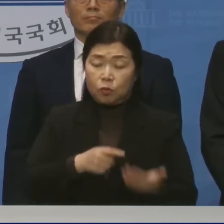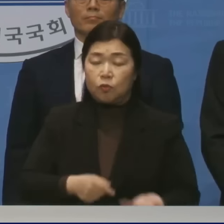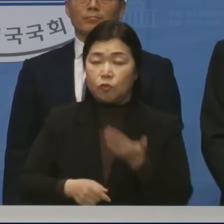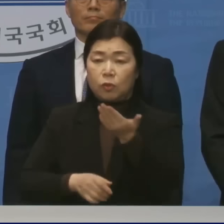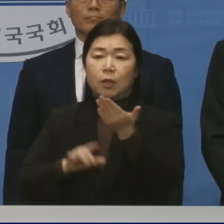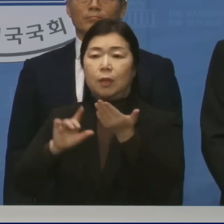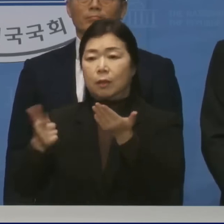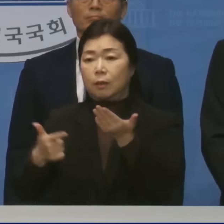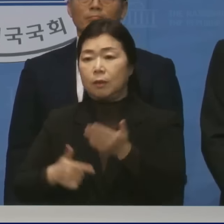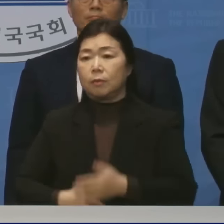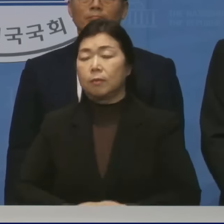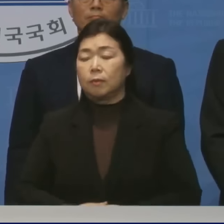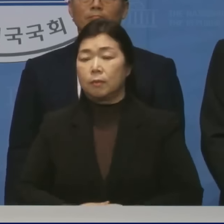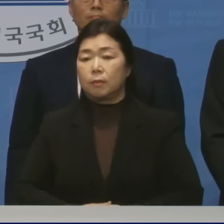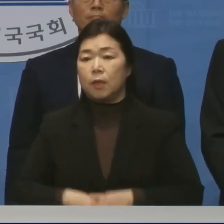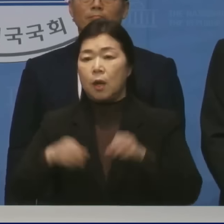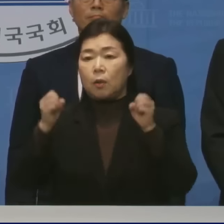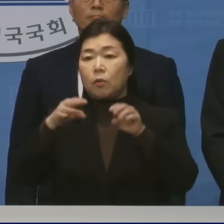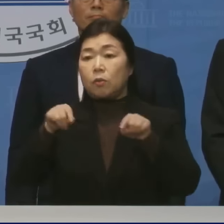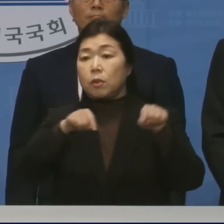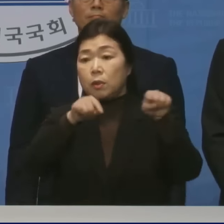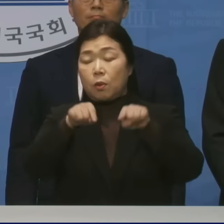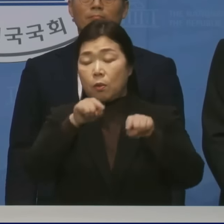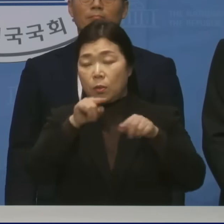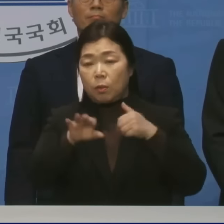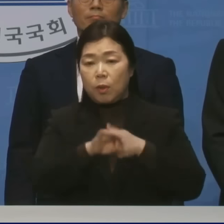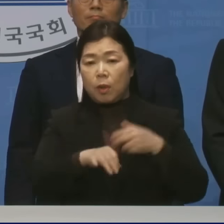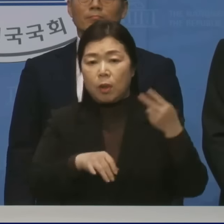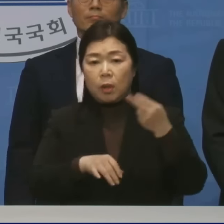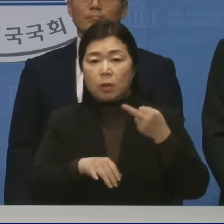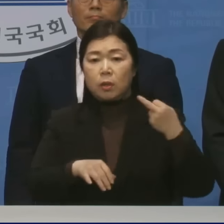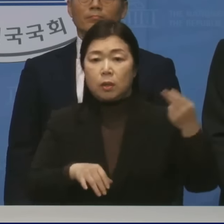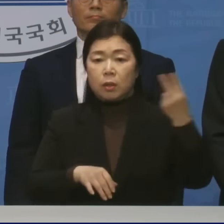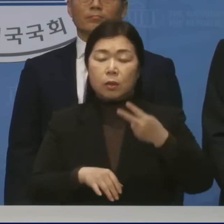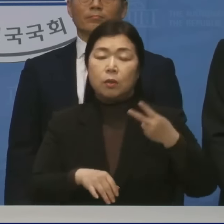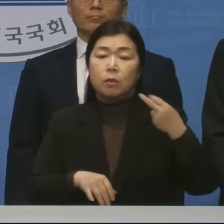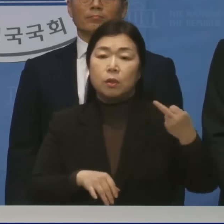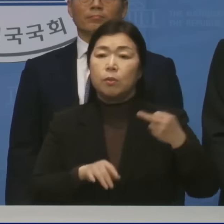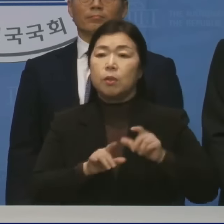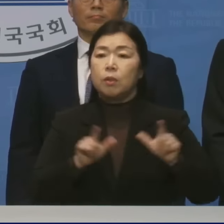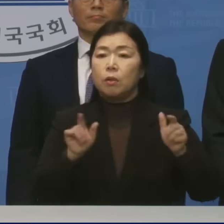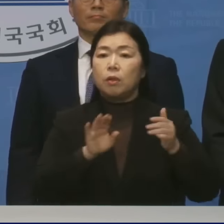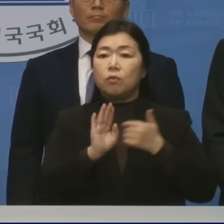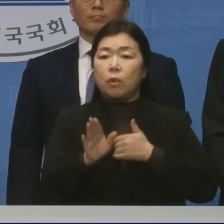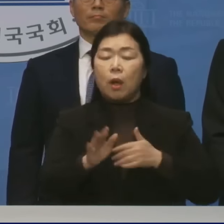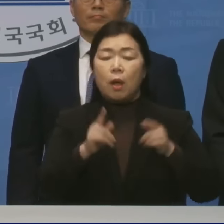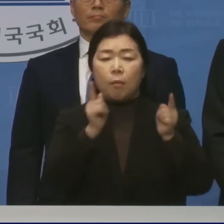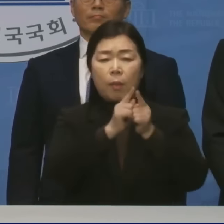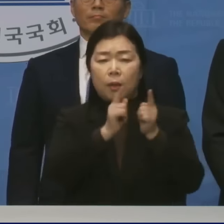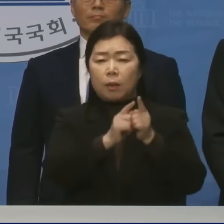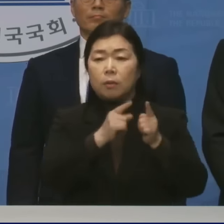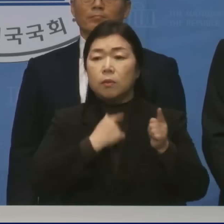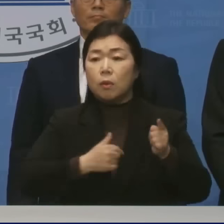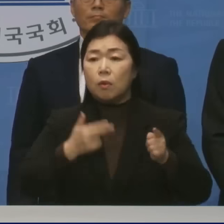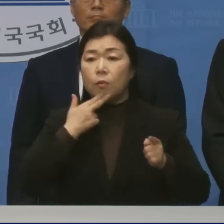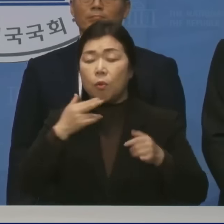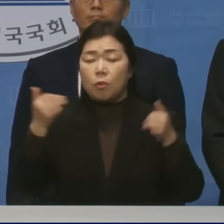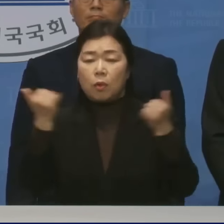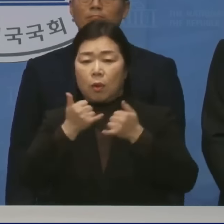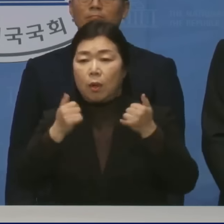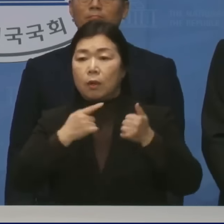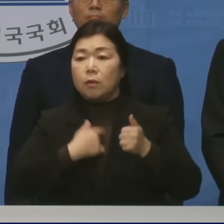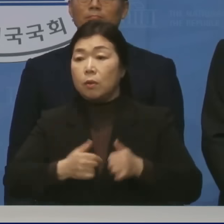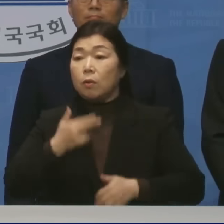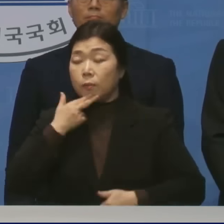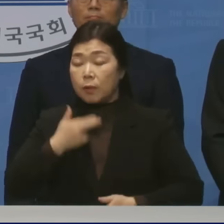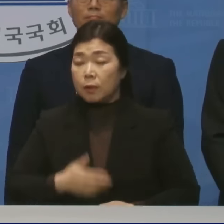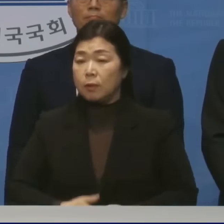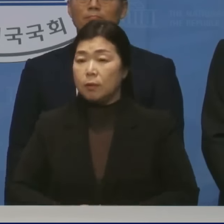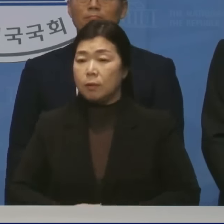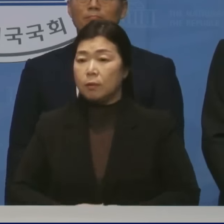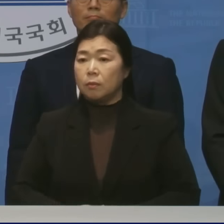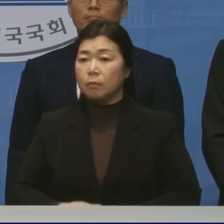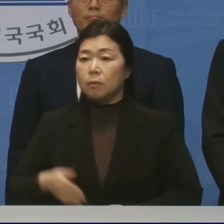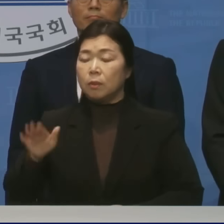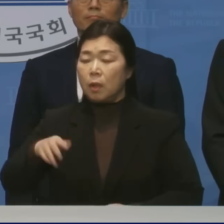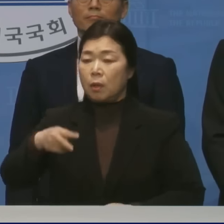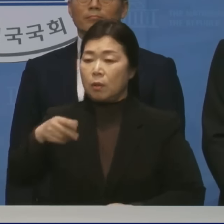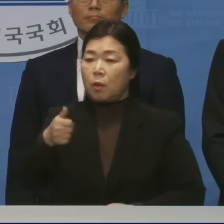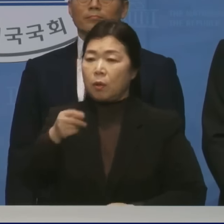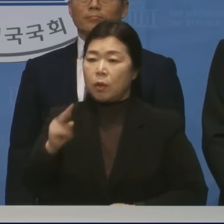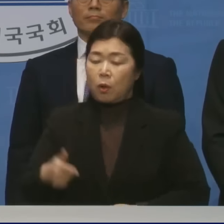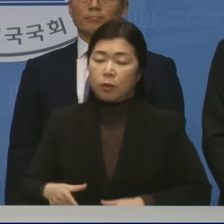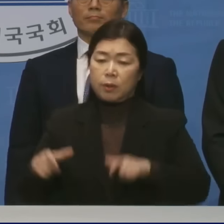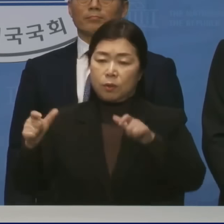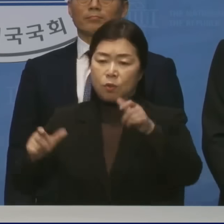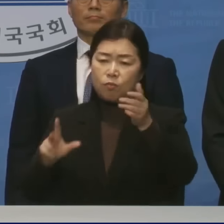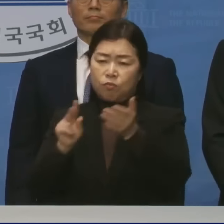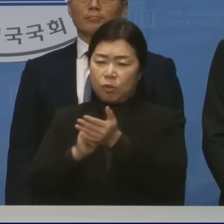서현지구 논란이 있던 2012년 이후 만나지도 연락도 하지 않았으며 서현지구 문제 때문에 가까이 가면